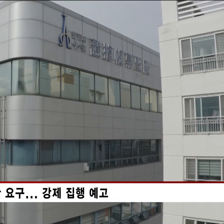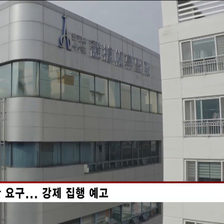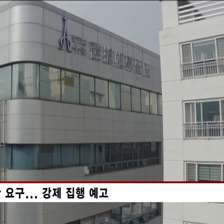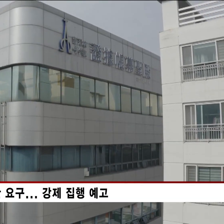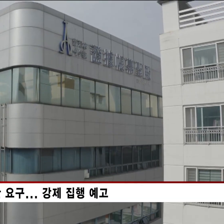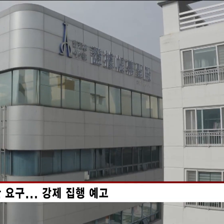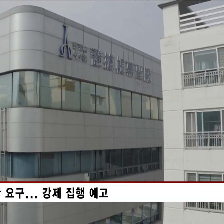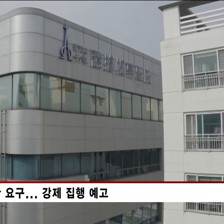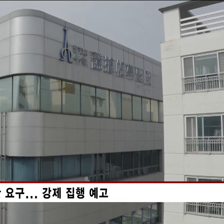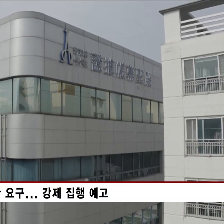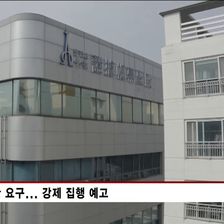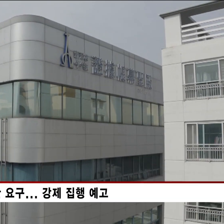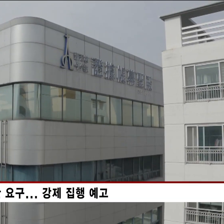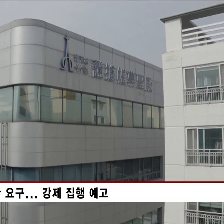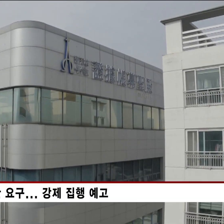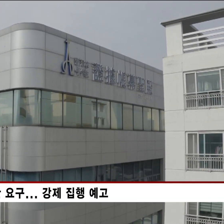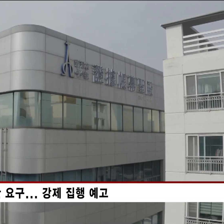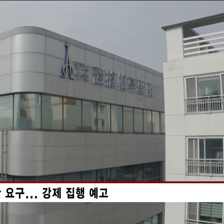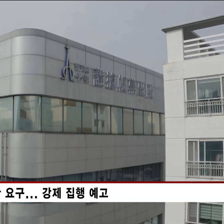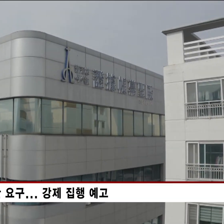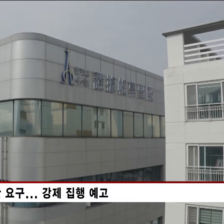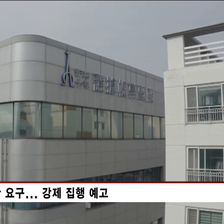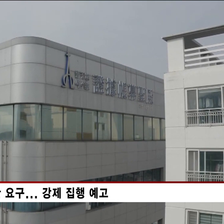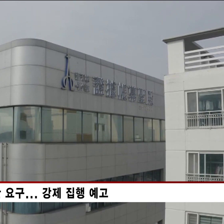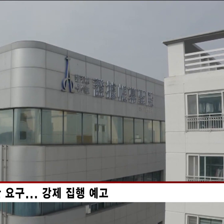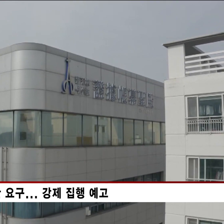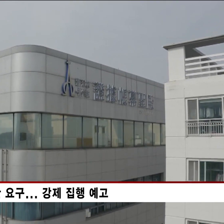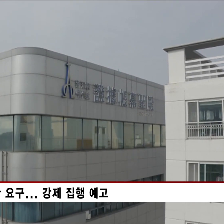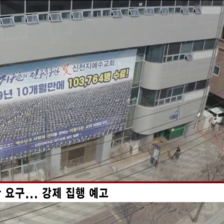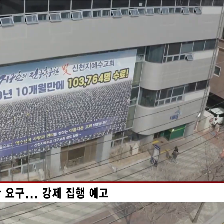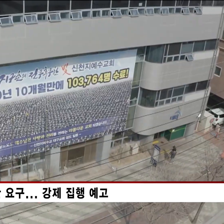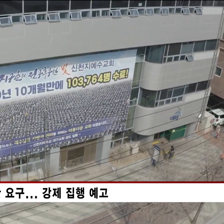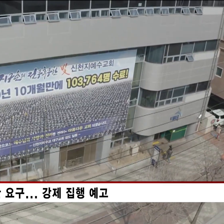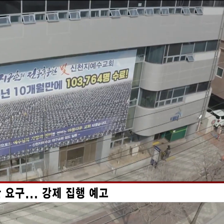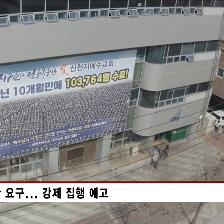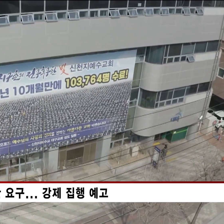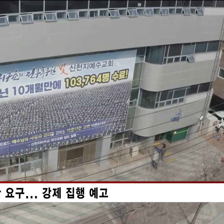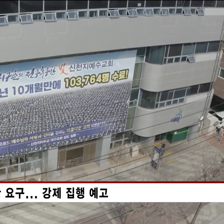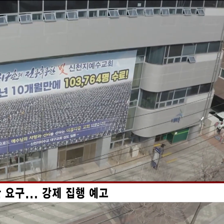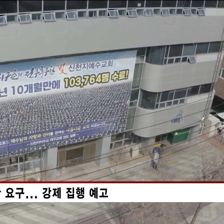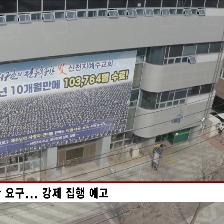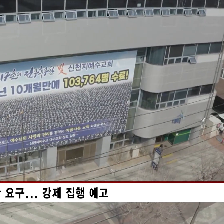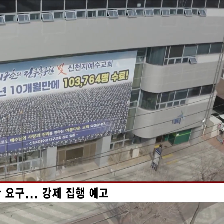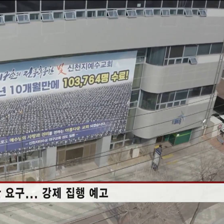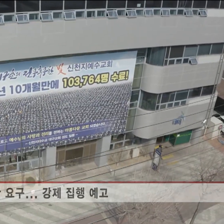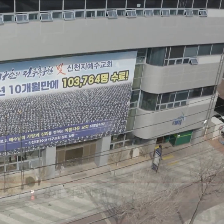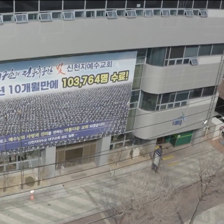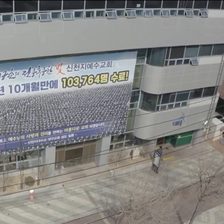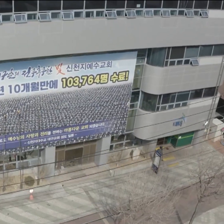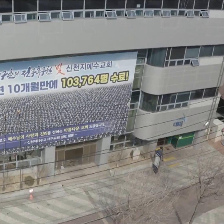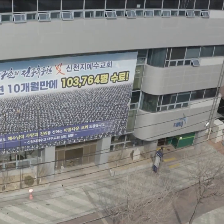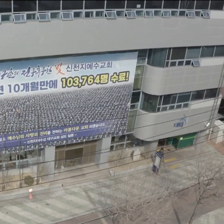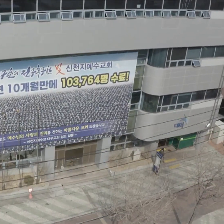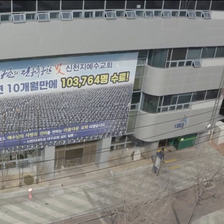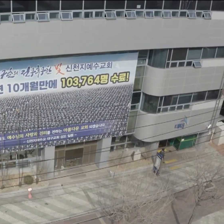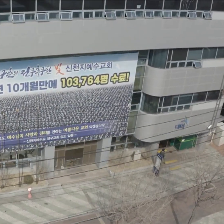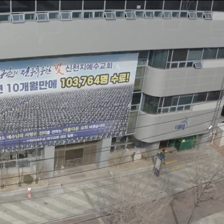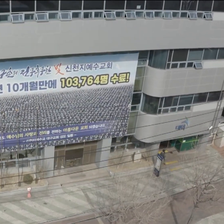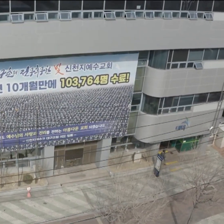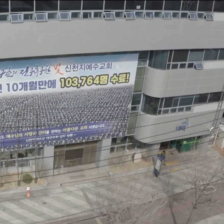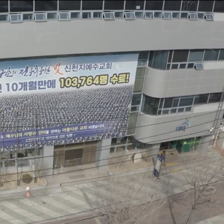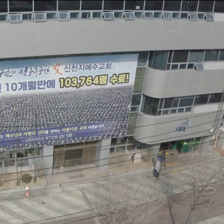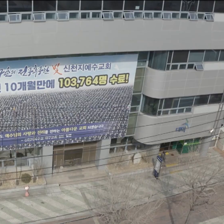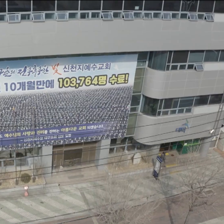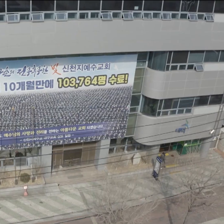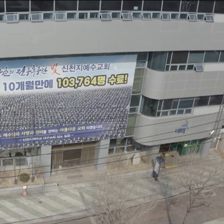중에서 대구 교회나 중국 우한 지역에 갔던 신자들의 정보를 자발적으로 제공하지 않을 경우 강제 조치에 나설